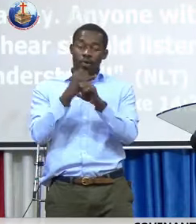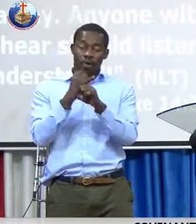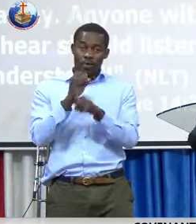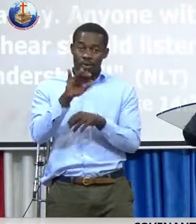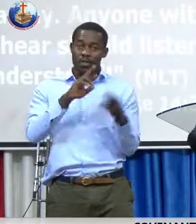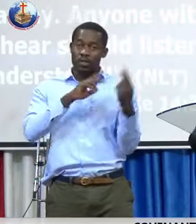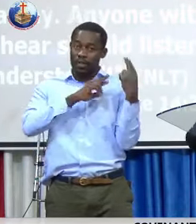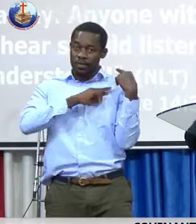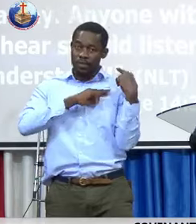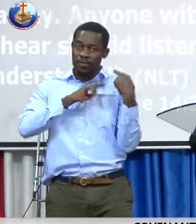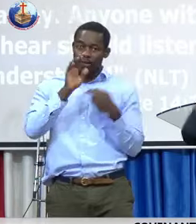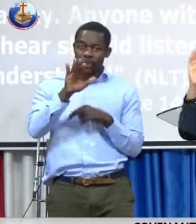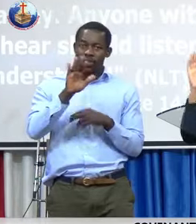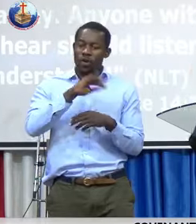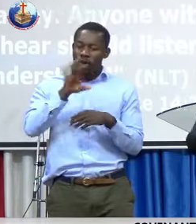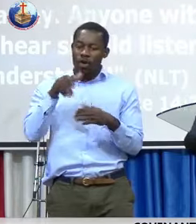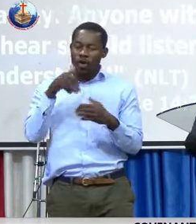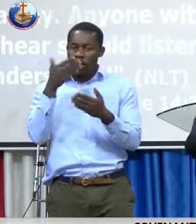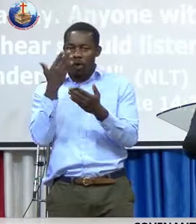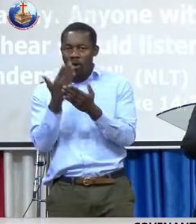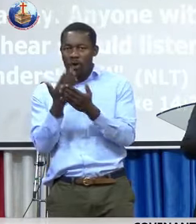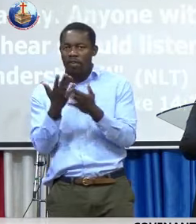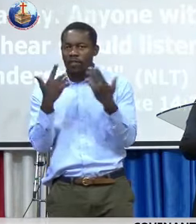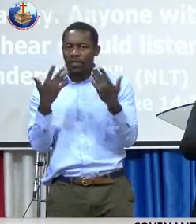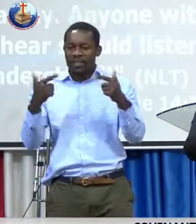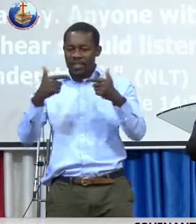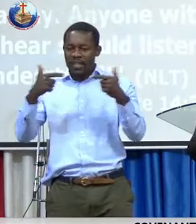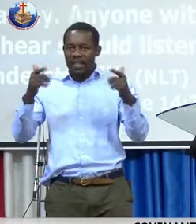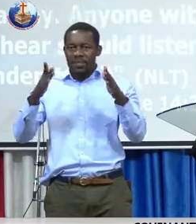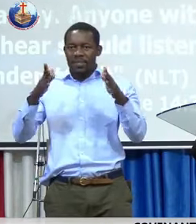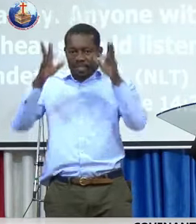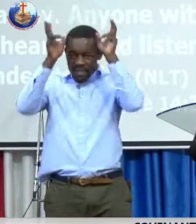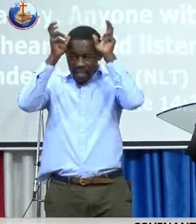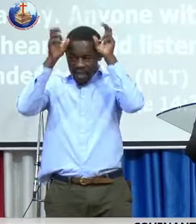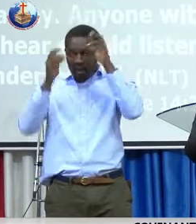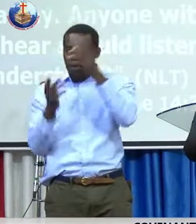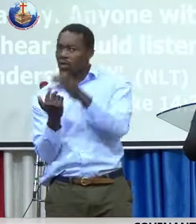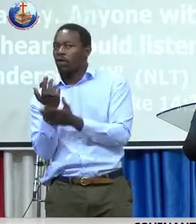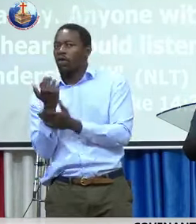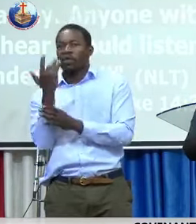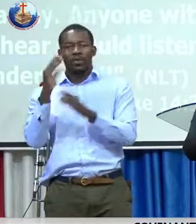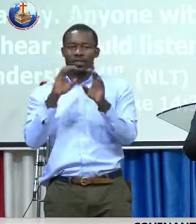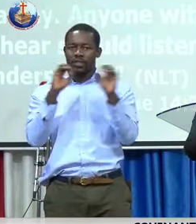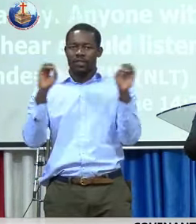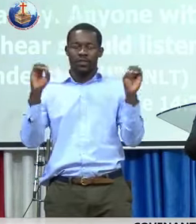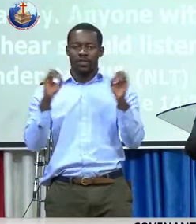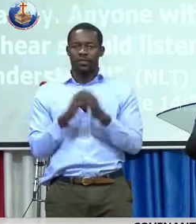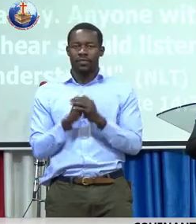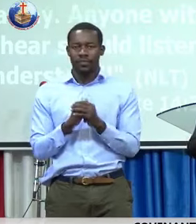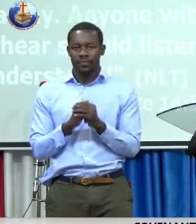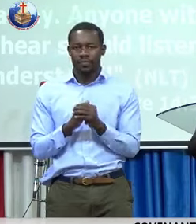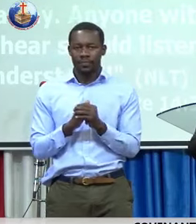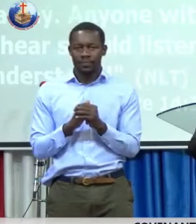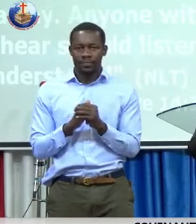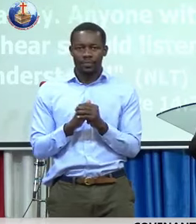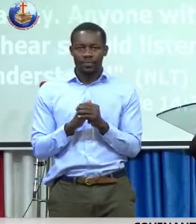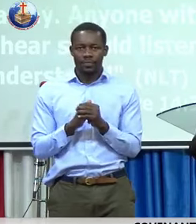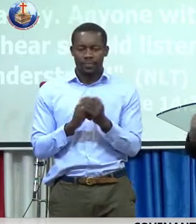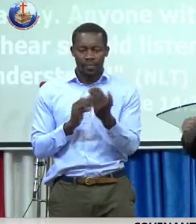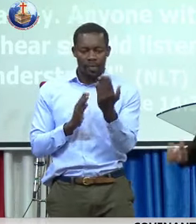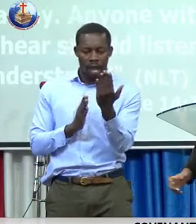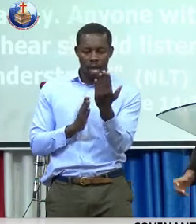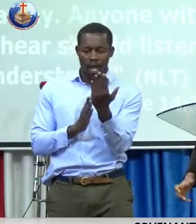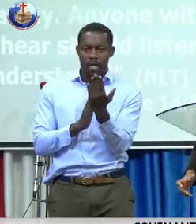wherever we go, the things of the enemy are not growing. Ni jukumu letu ya kwamba kokote tuendako vitu vya adui havikui. Righteousness should